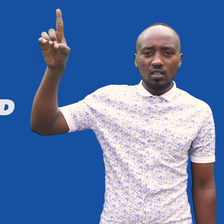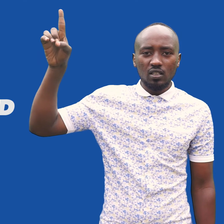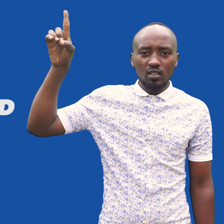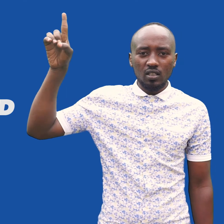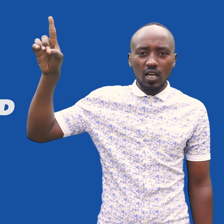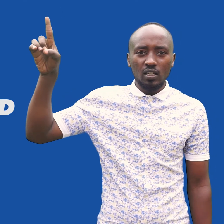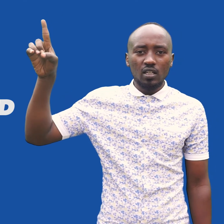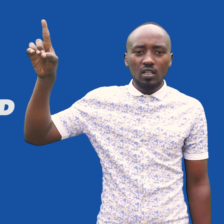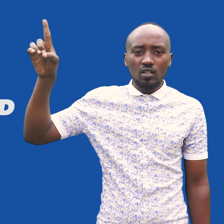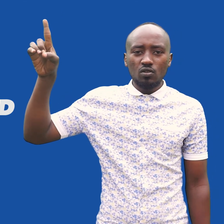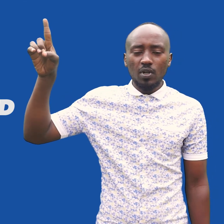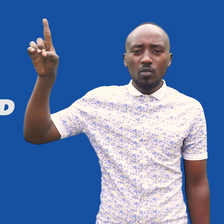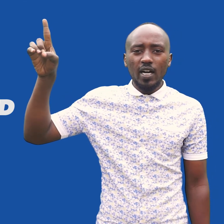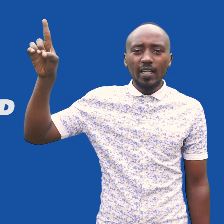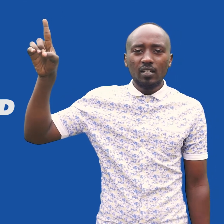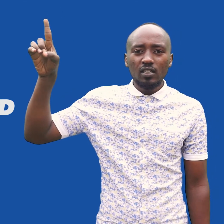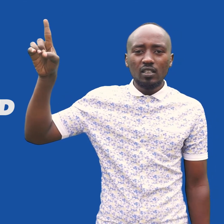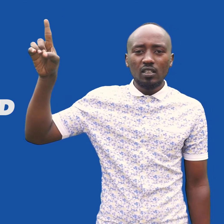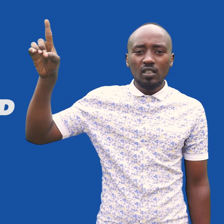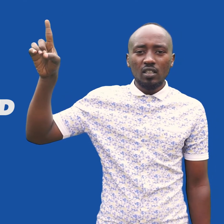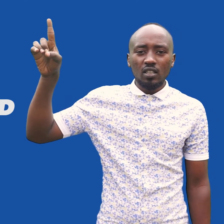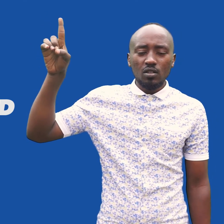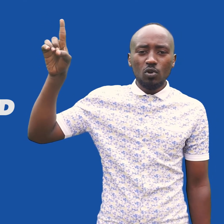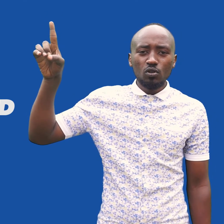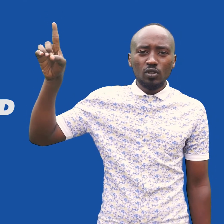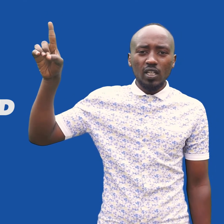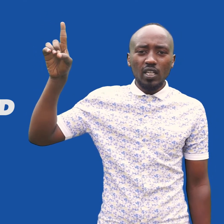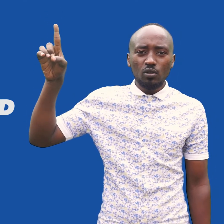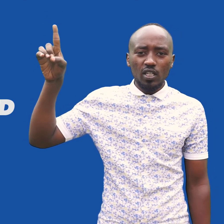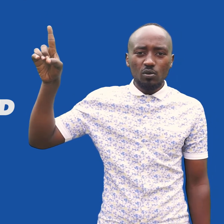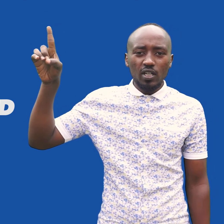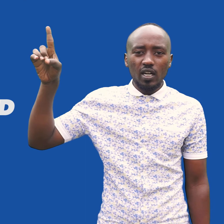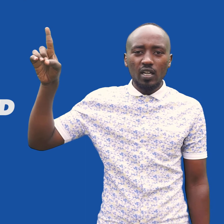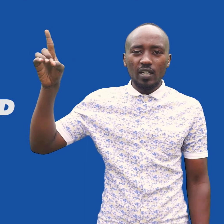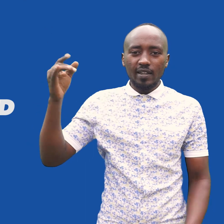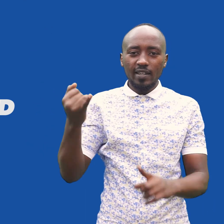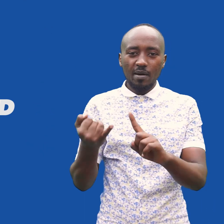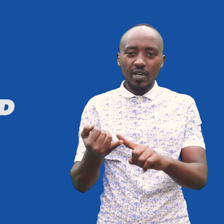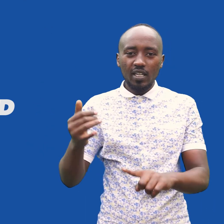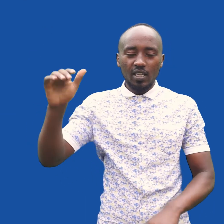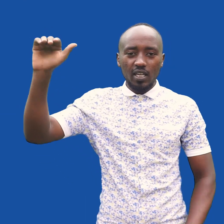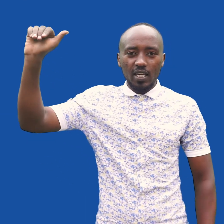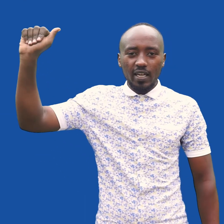Da. Swiramo kane, salamoku nyuguti enye tulangizhe kuyiga, ya ambele, ni e